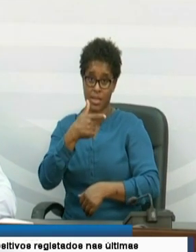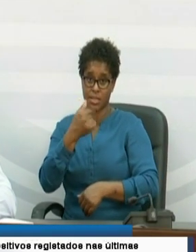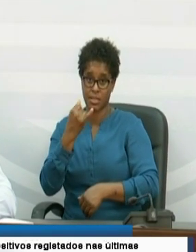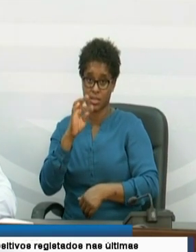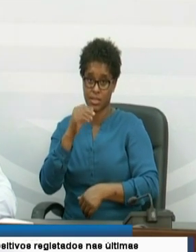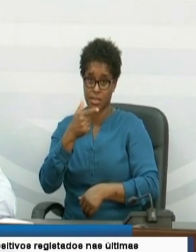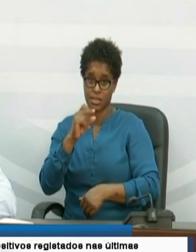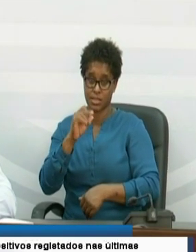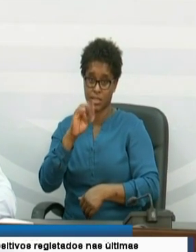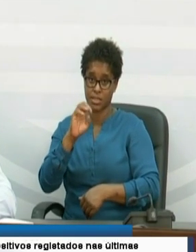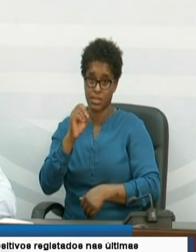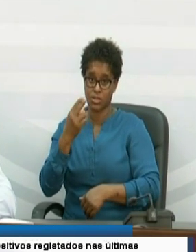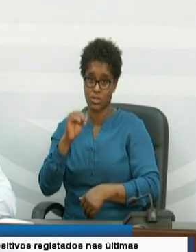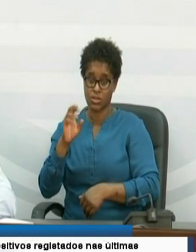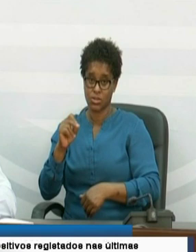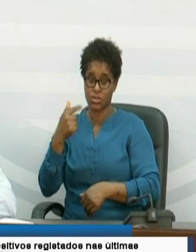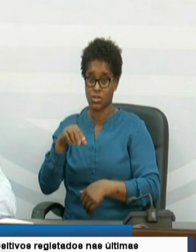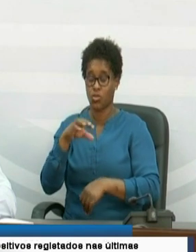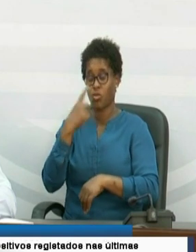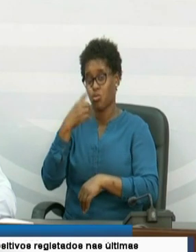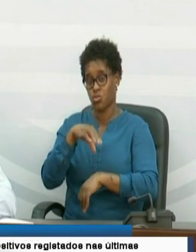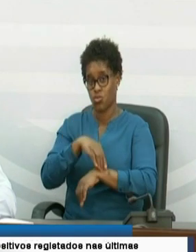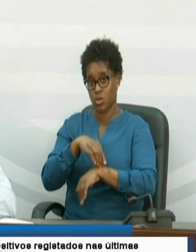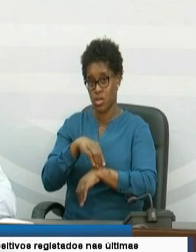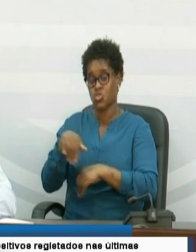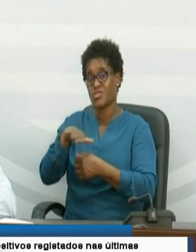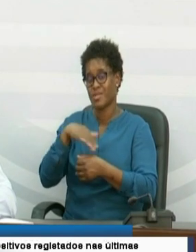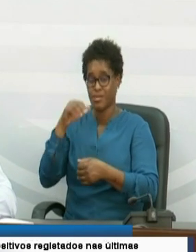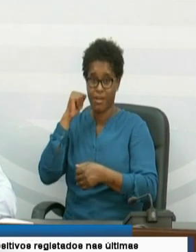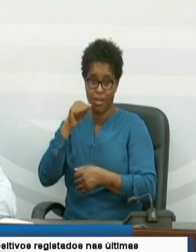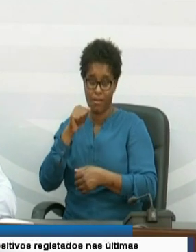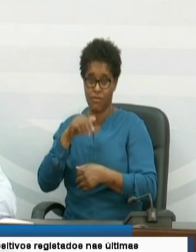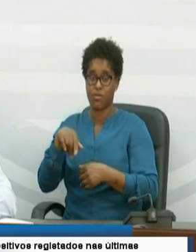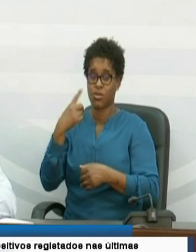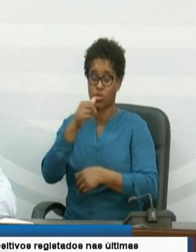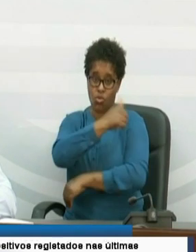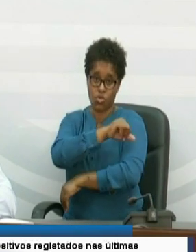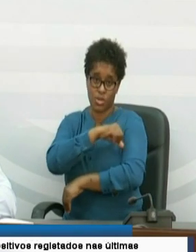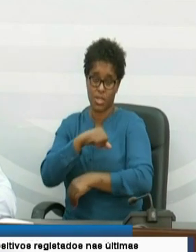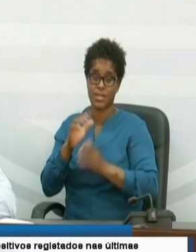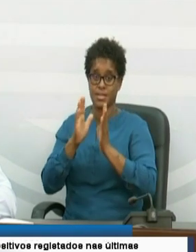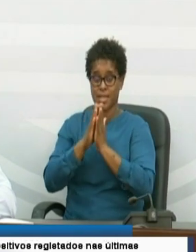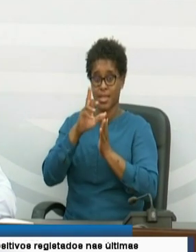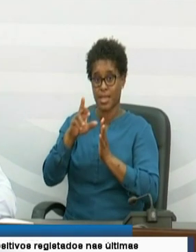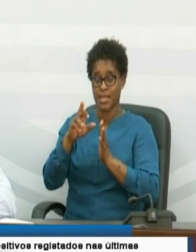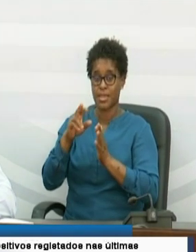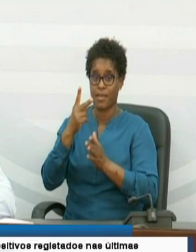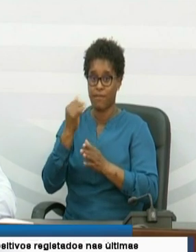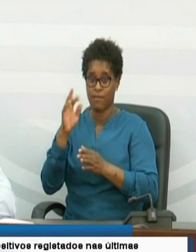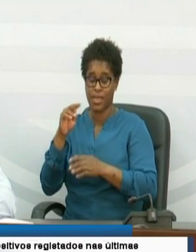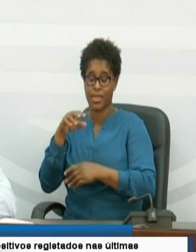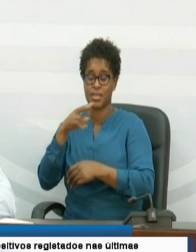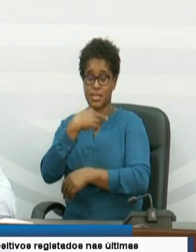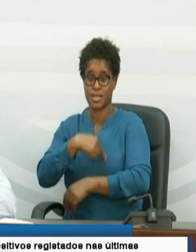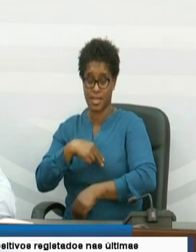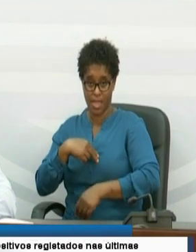eles têm um doente numa situação grave. No Hospital Regional de Santa Rita Vieira, em Santiago Norte,